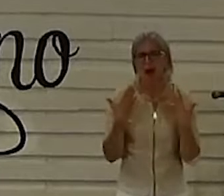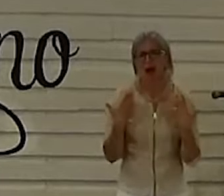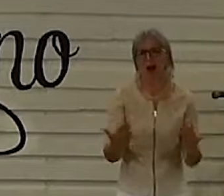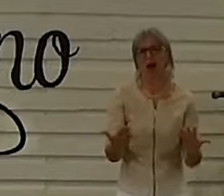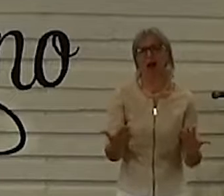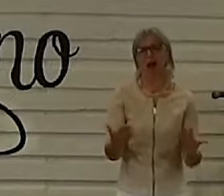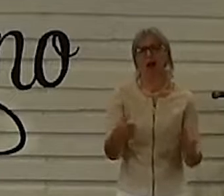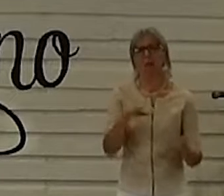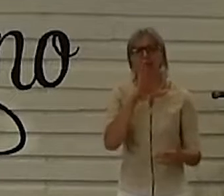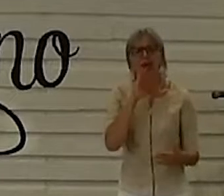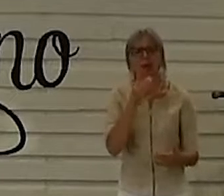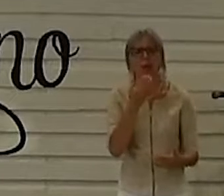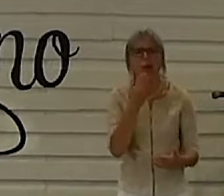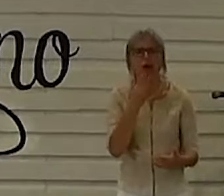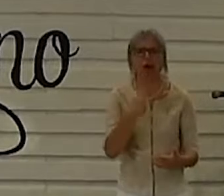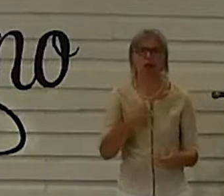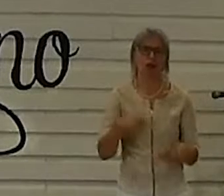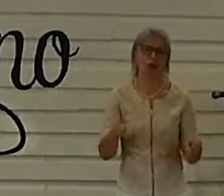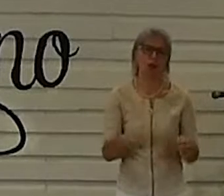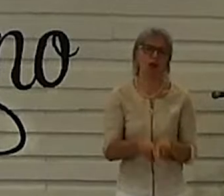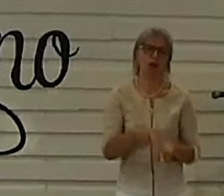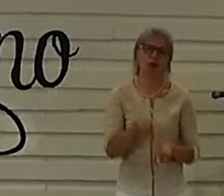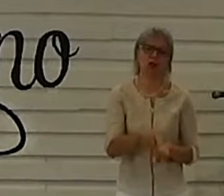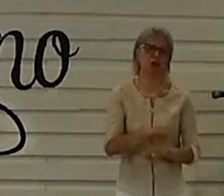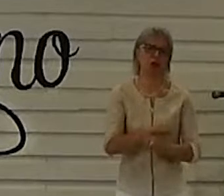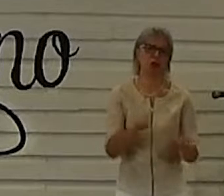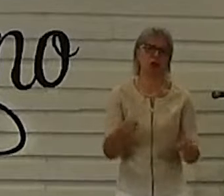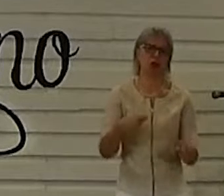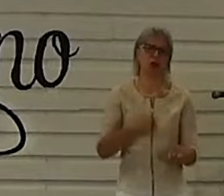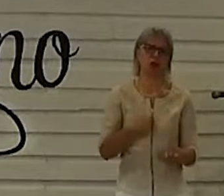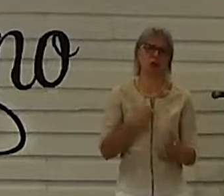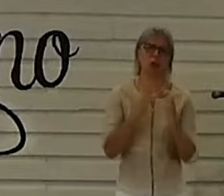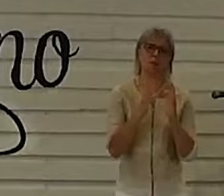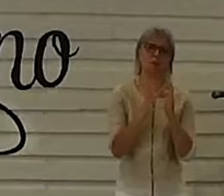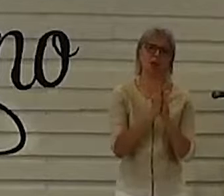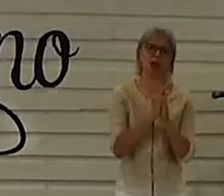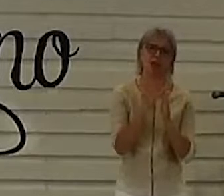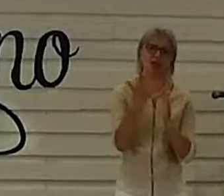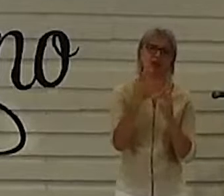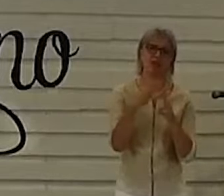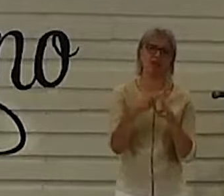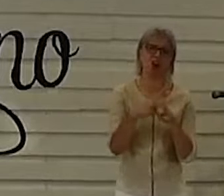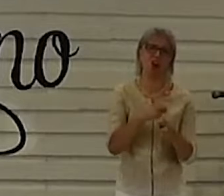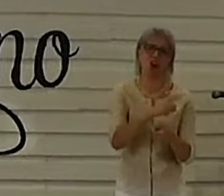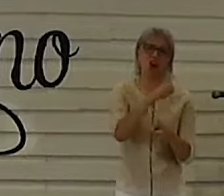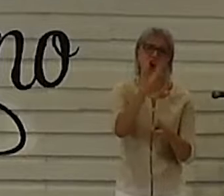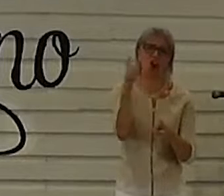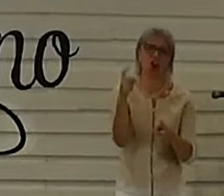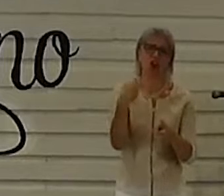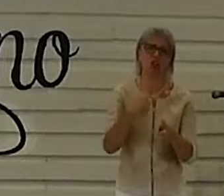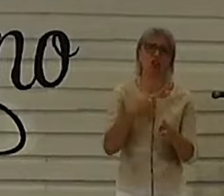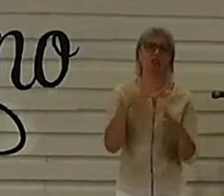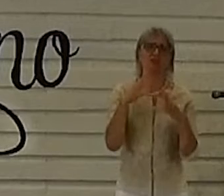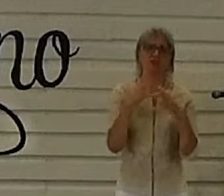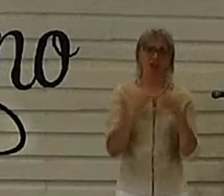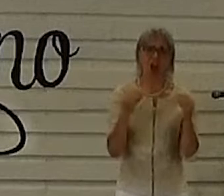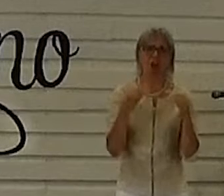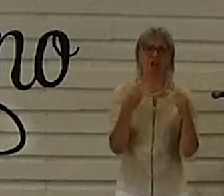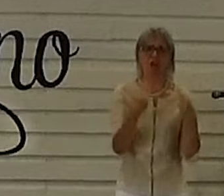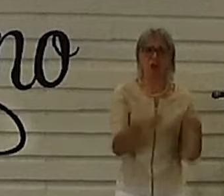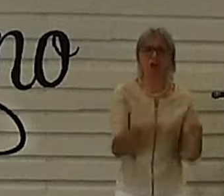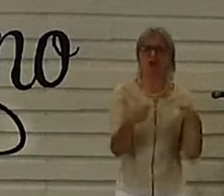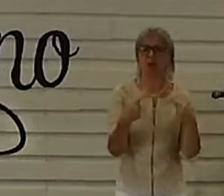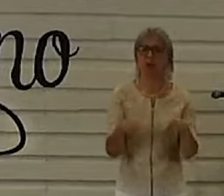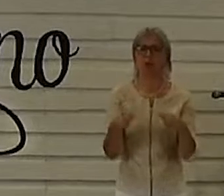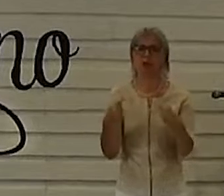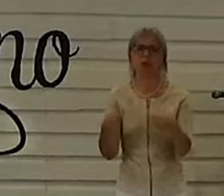prego 3 volte al giorno. Perché io faccio questo. E l'altro invece si batteva il